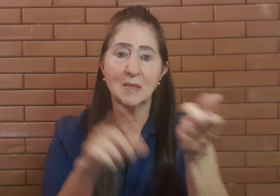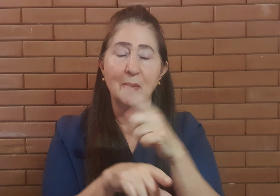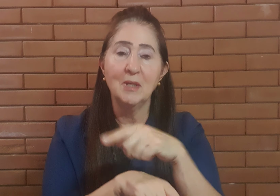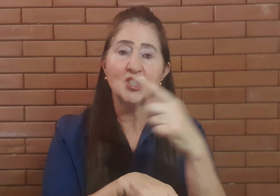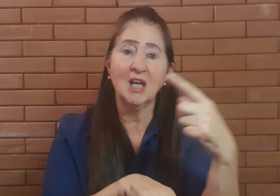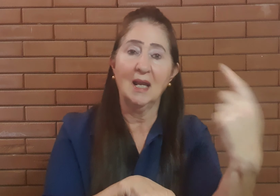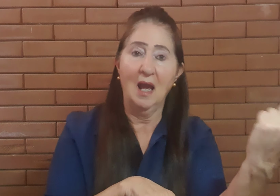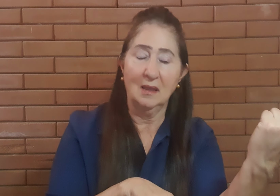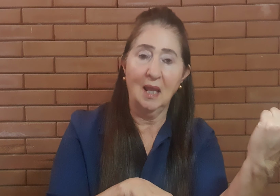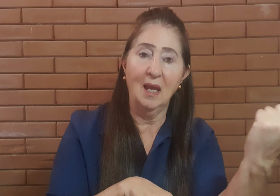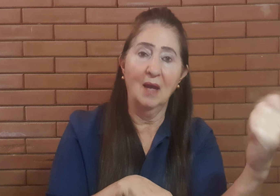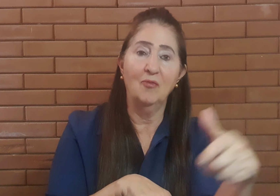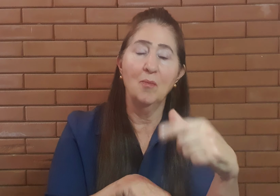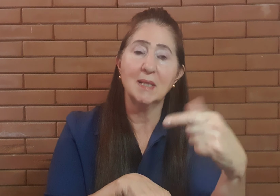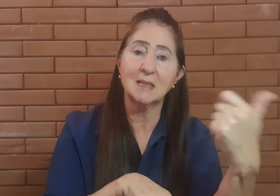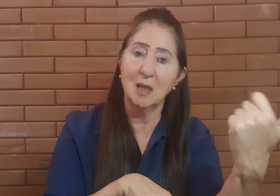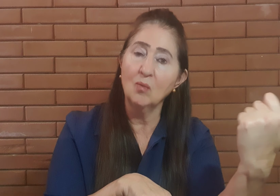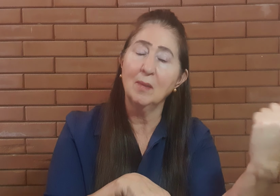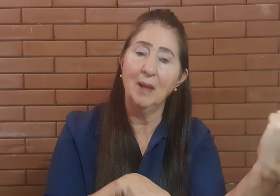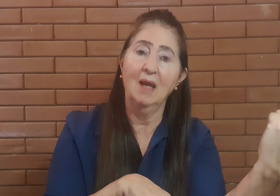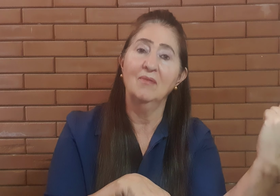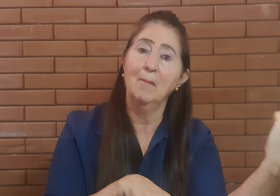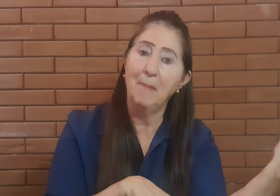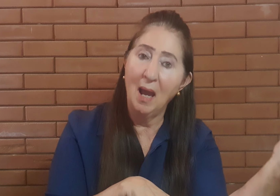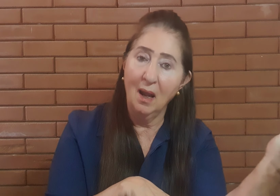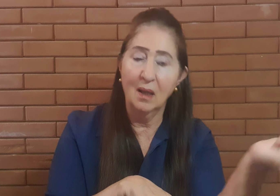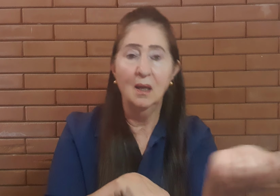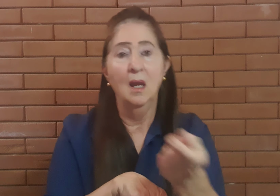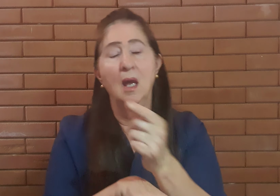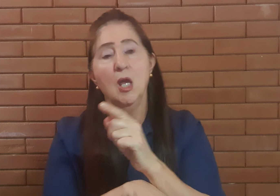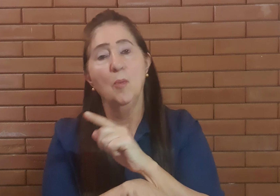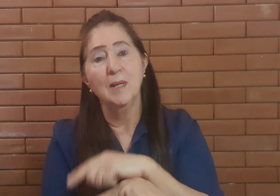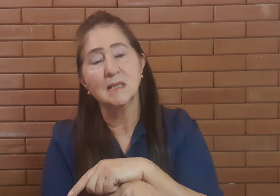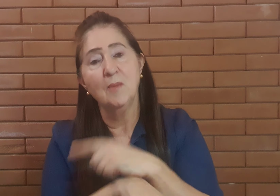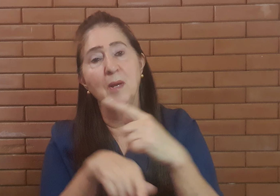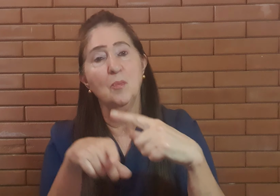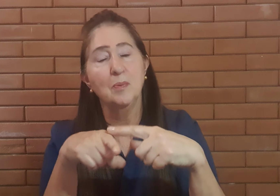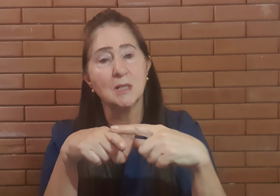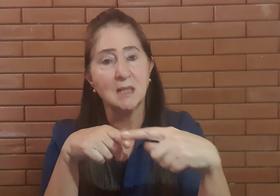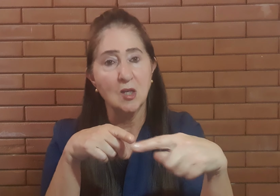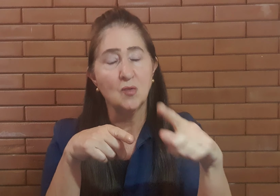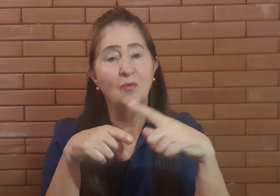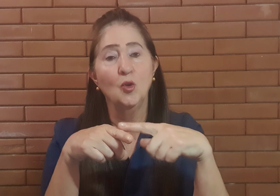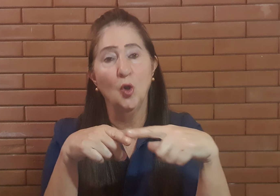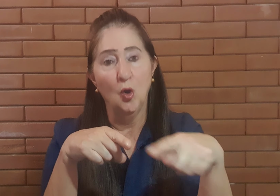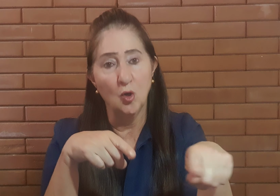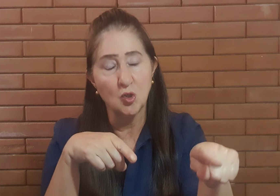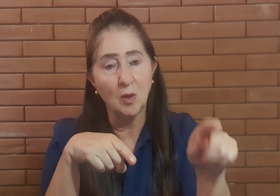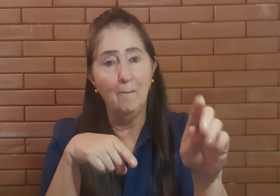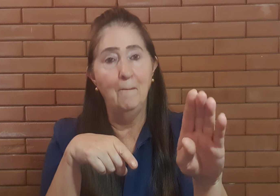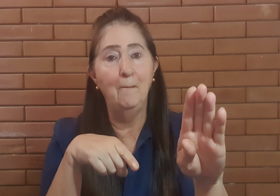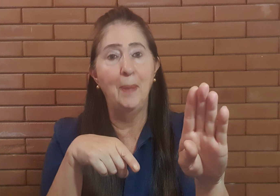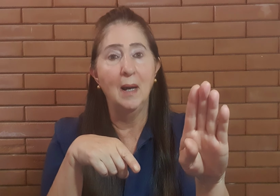para mim chegar até a formação da palavra bala, eu passei pelo processo fonológico.